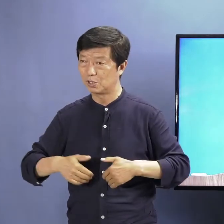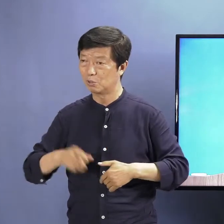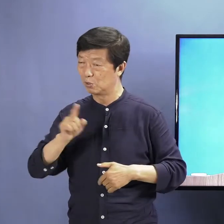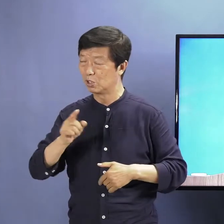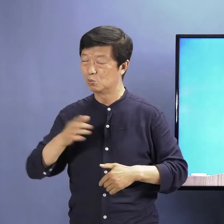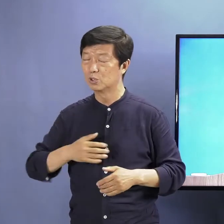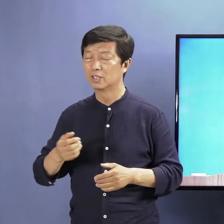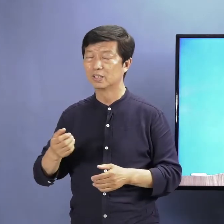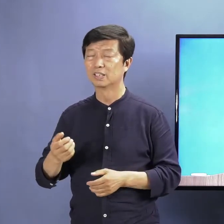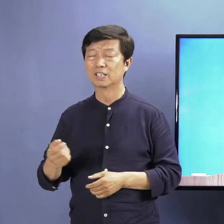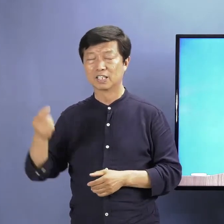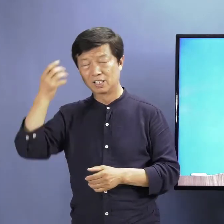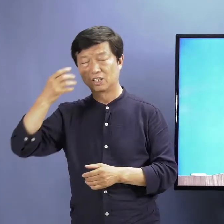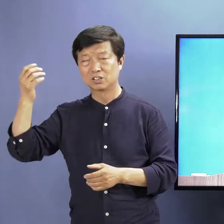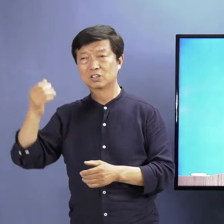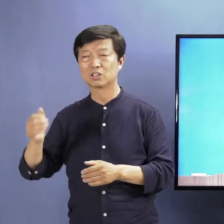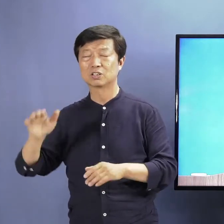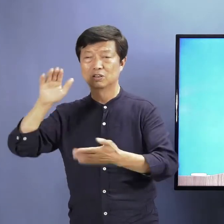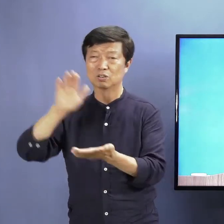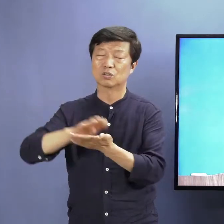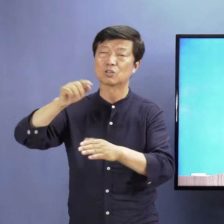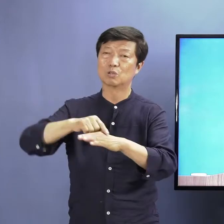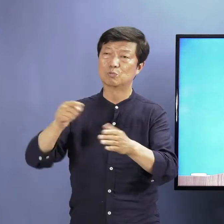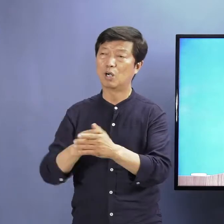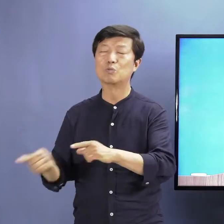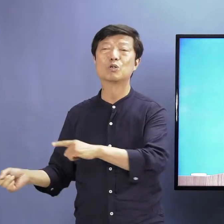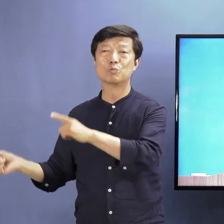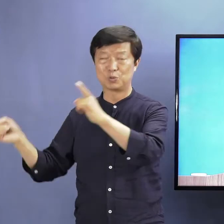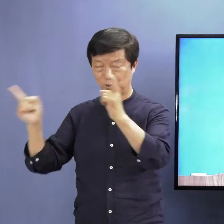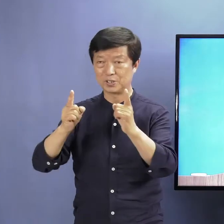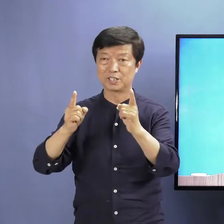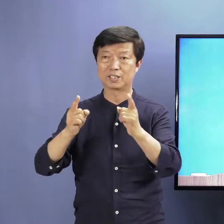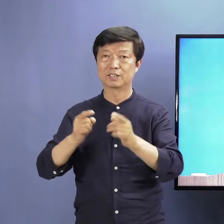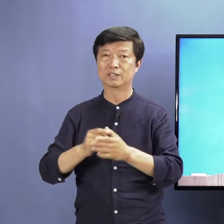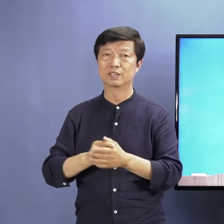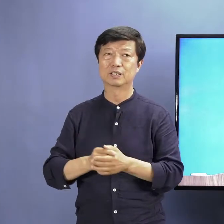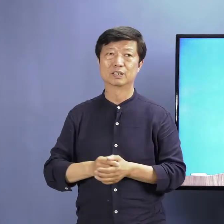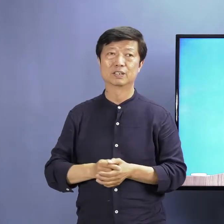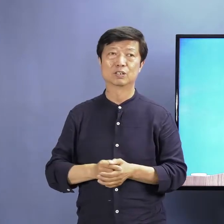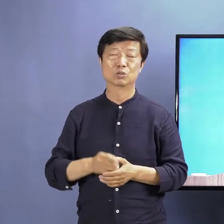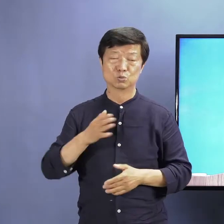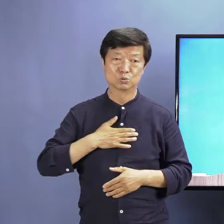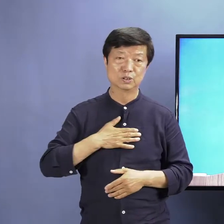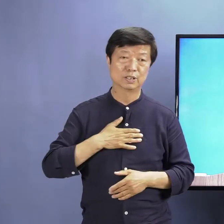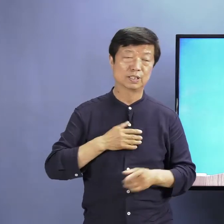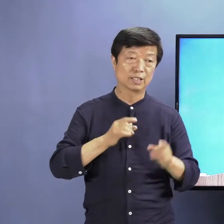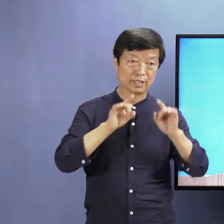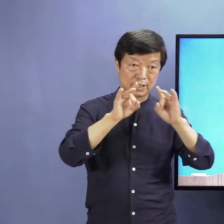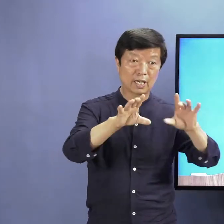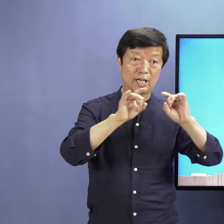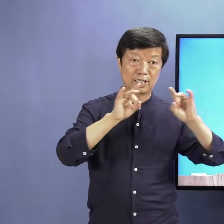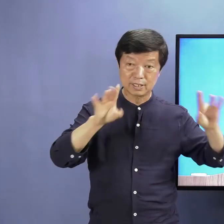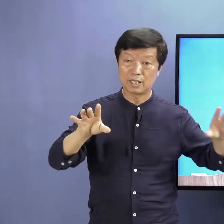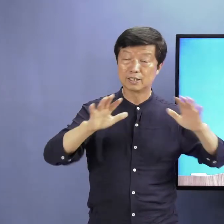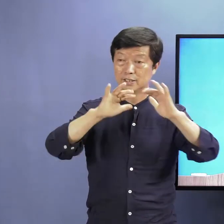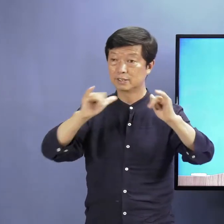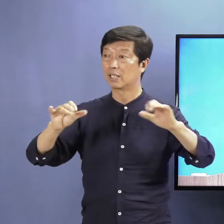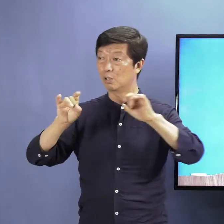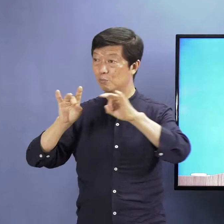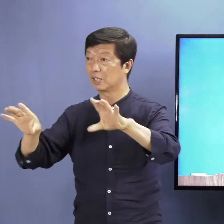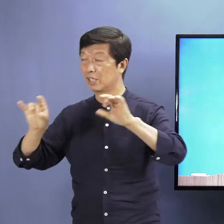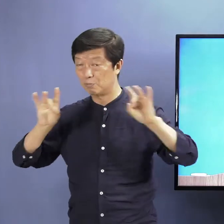지금 숫자가 부족해서 교회가 문제 있는 거 아니니까 열정이 회복돼야 돼요. 심령마다 말이죠. 열정이 회복돼야 돼요.